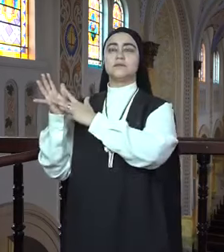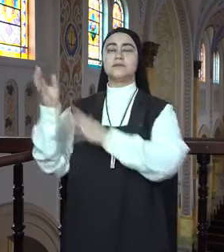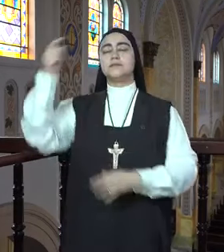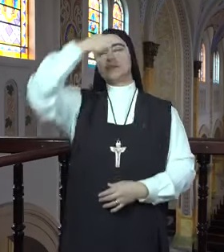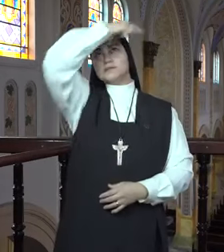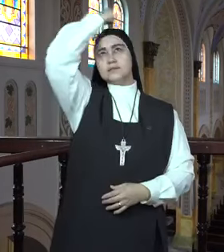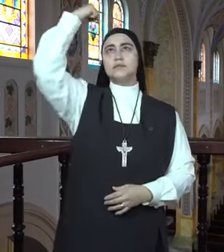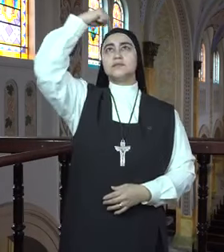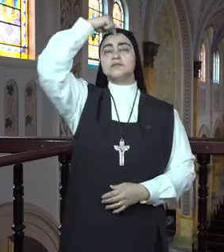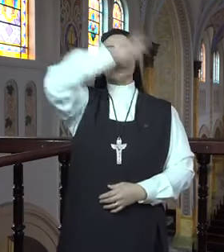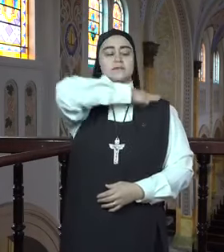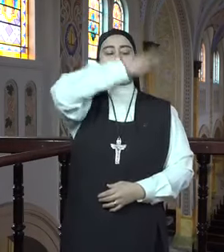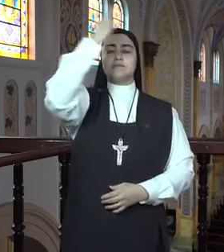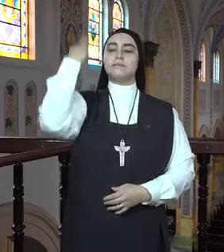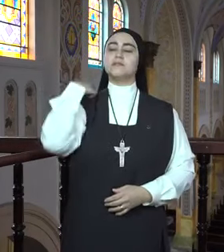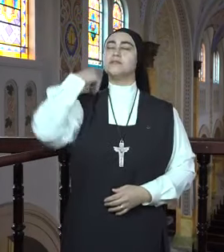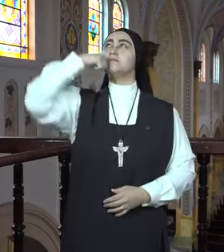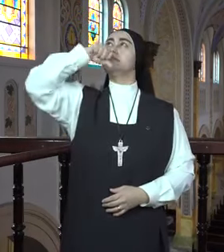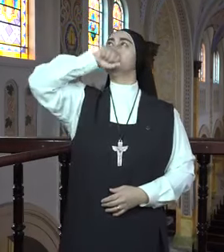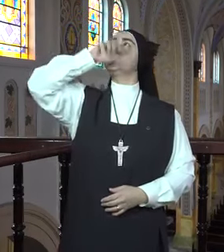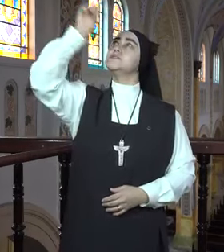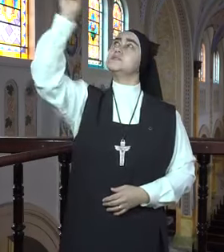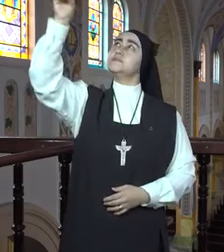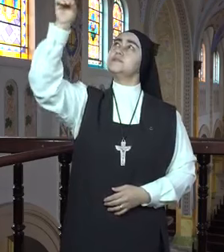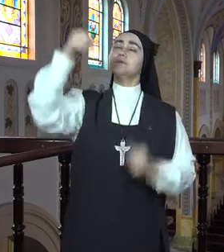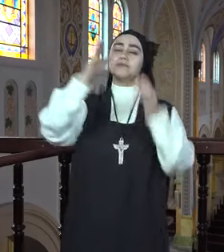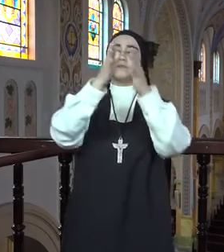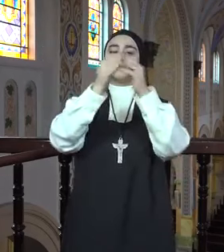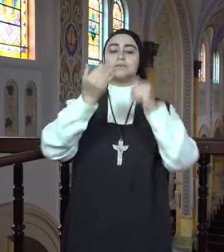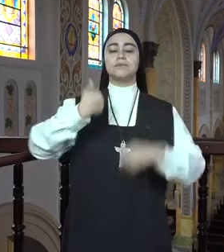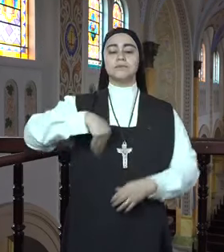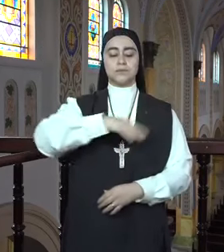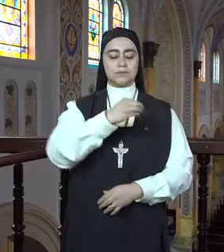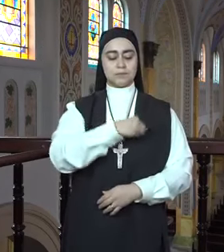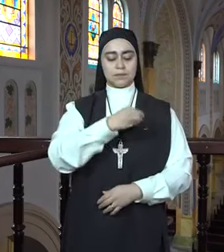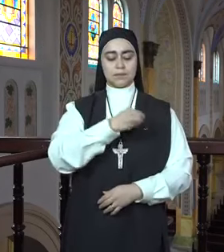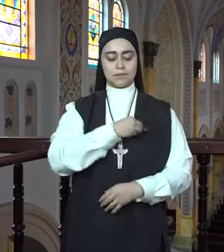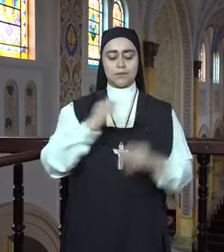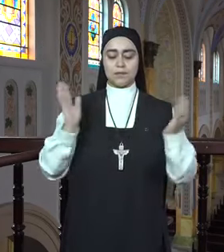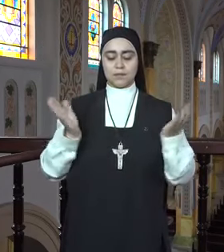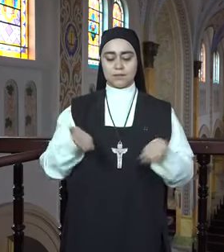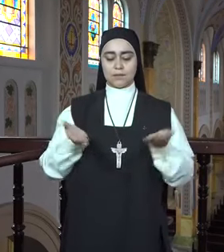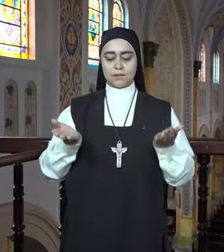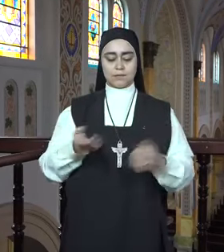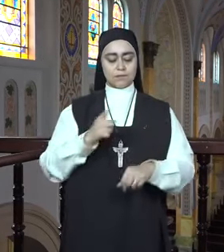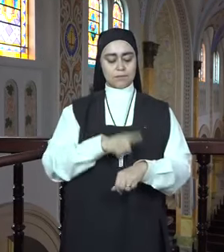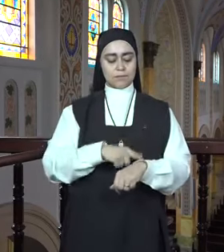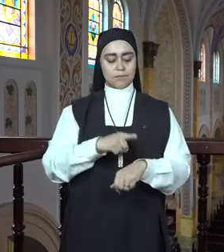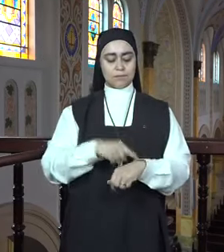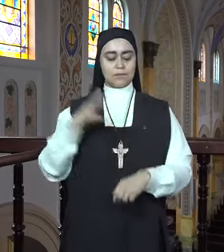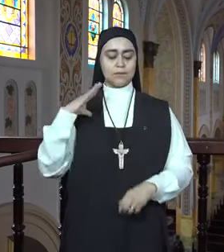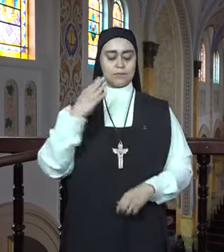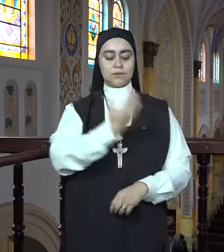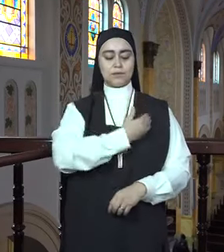Jesus. Santa Maria, Mãe de Deus, rogai por nós, pecadores, agora e na hora de